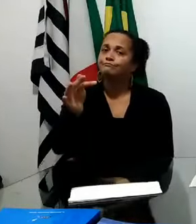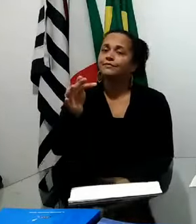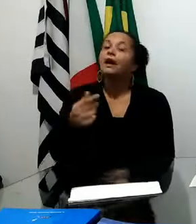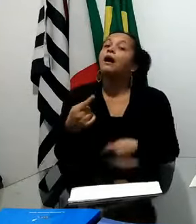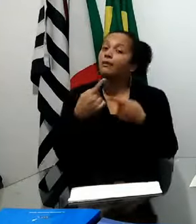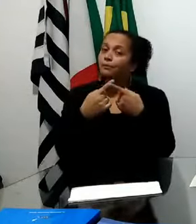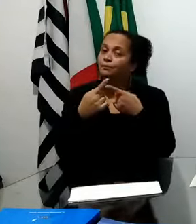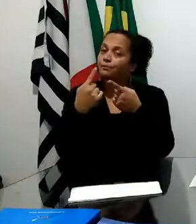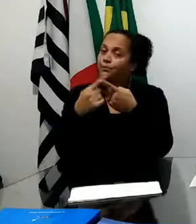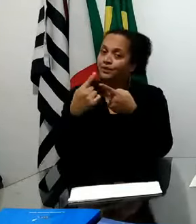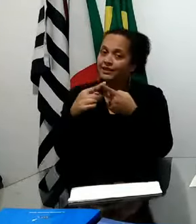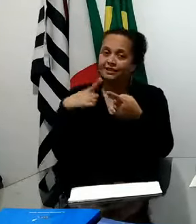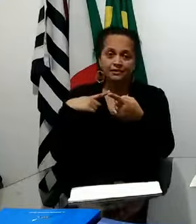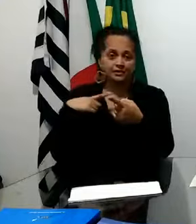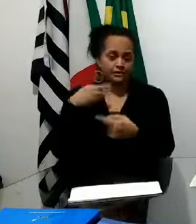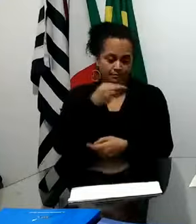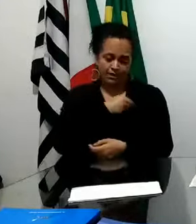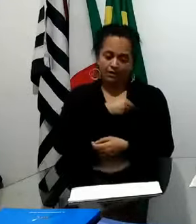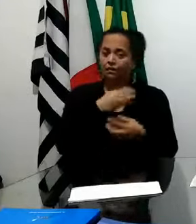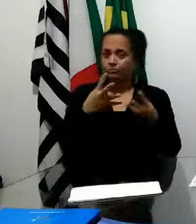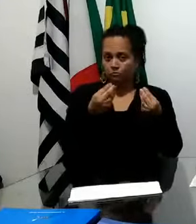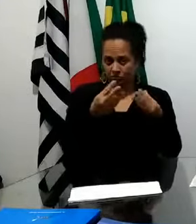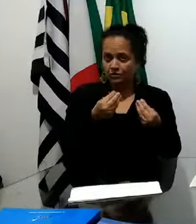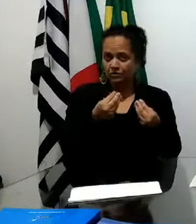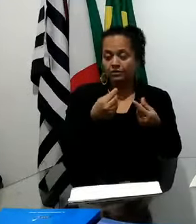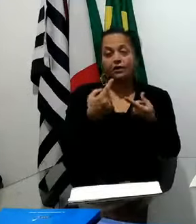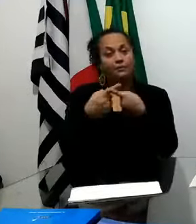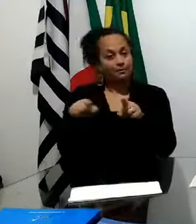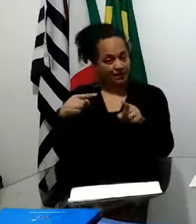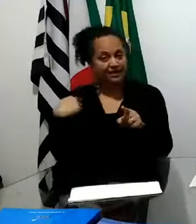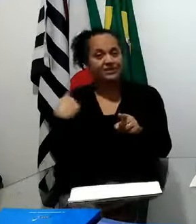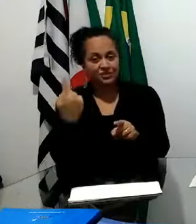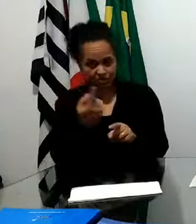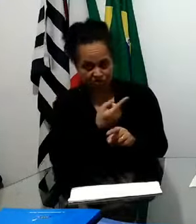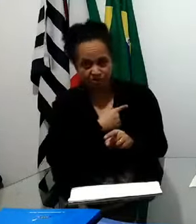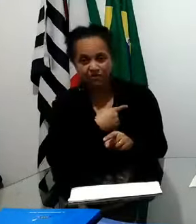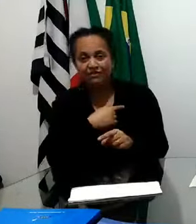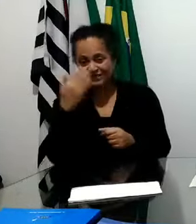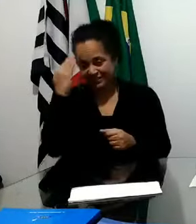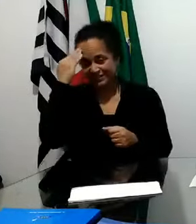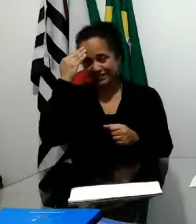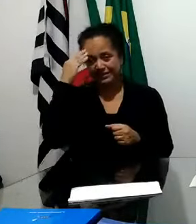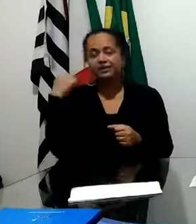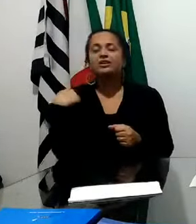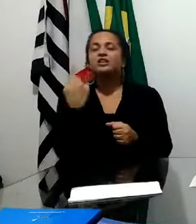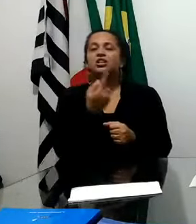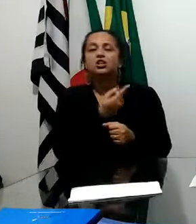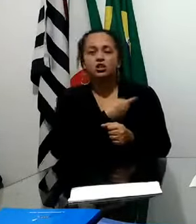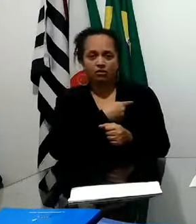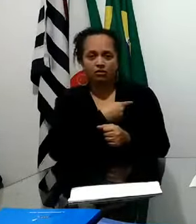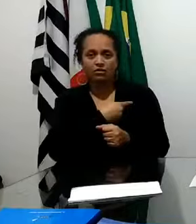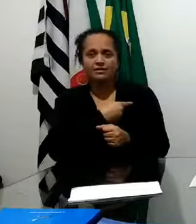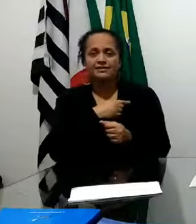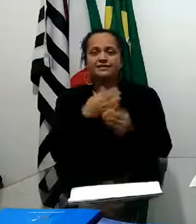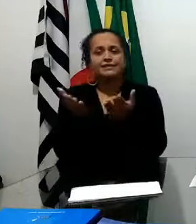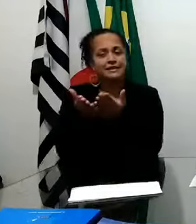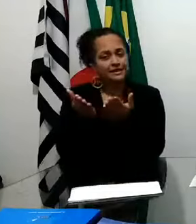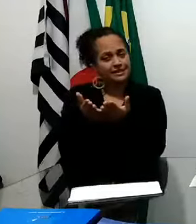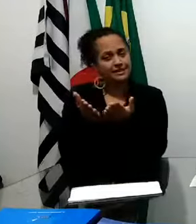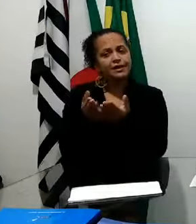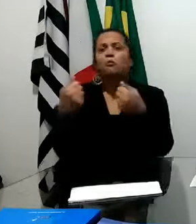outro lado, a gente entende também que nós como cristãos, como igreja, a gente não tem feito, não tem cumprido, não temos feito as